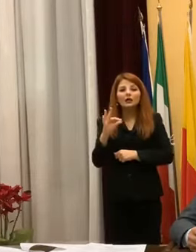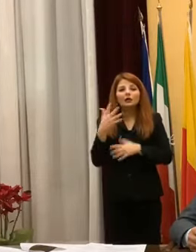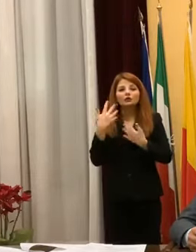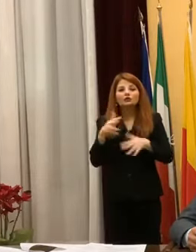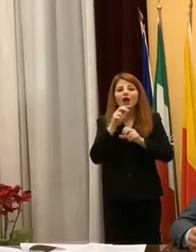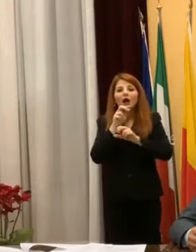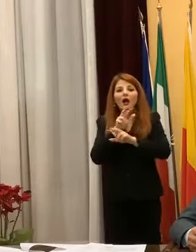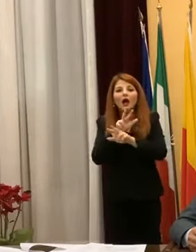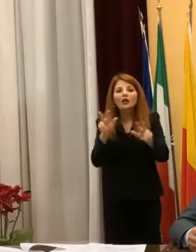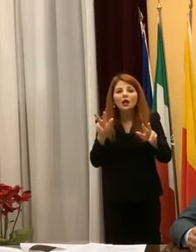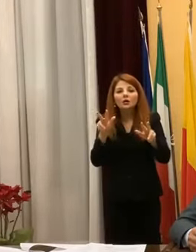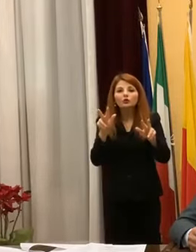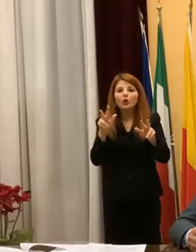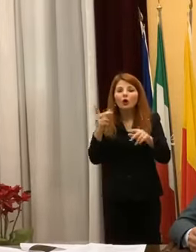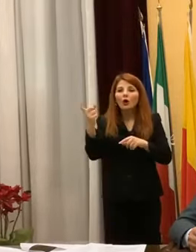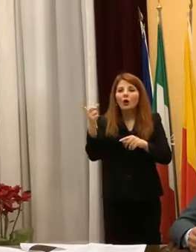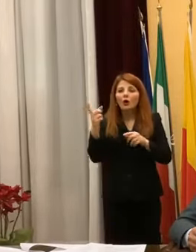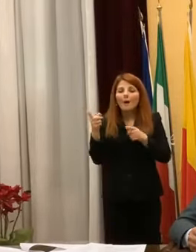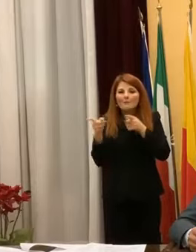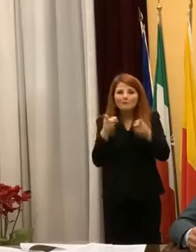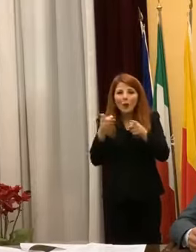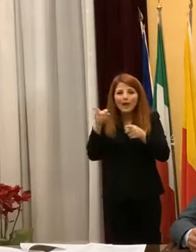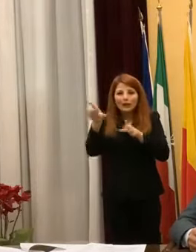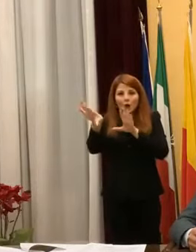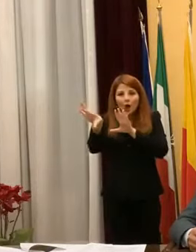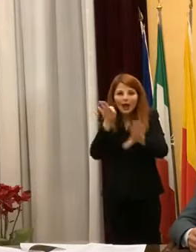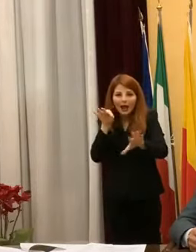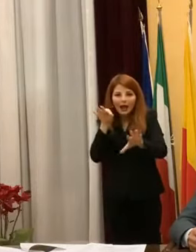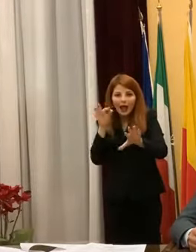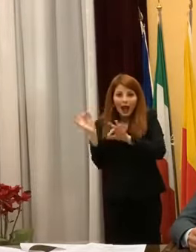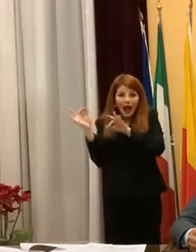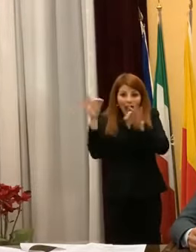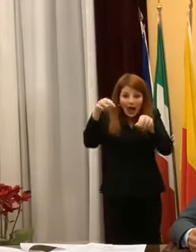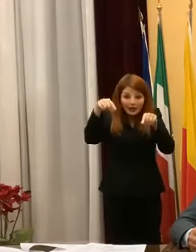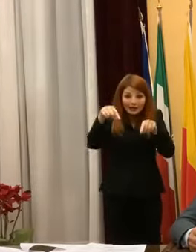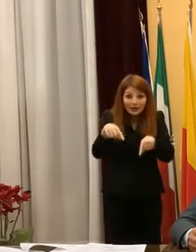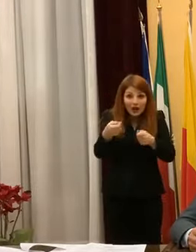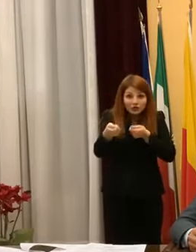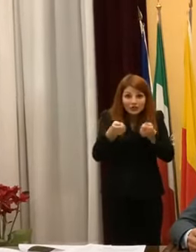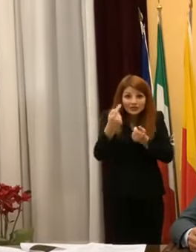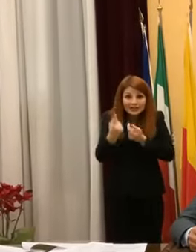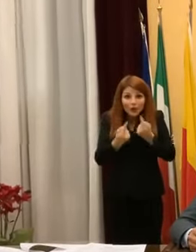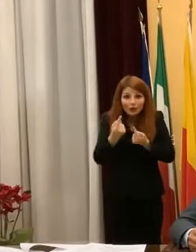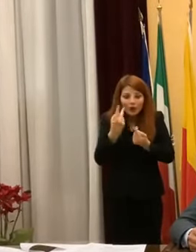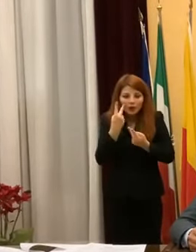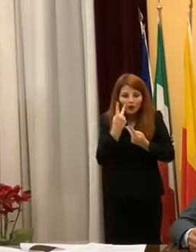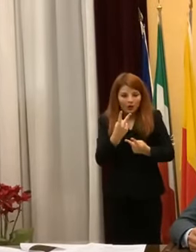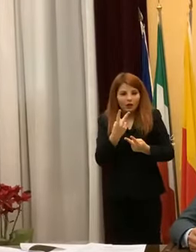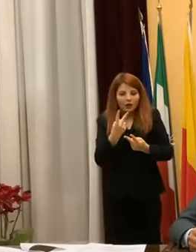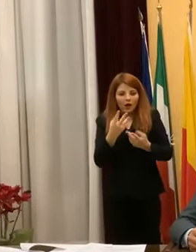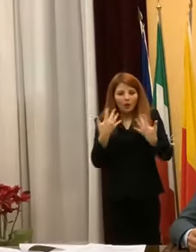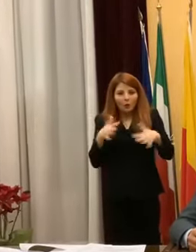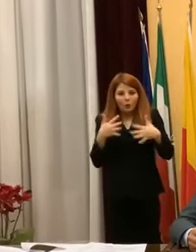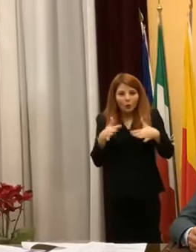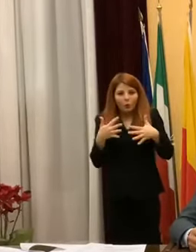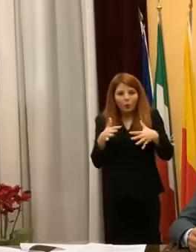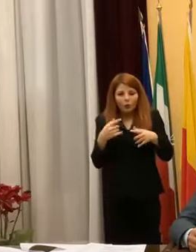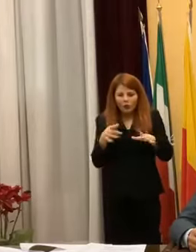testimone rispetto a tutta questa vicenda, a questi processi che si apriranno, della dottoressa